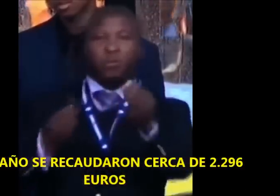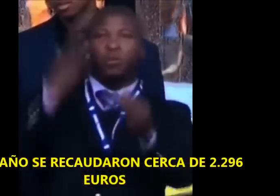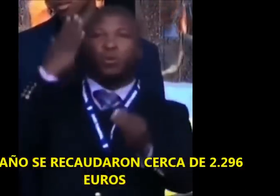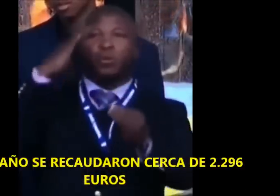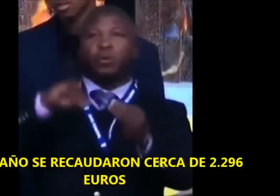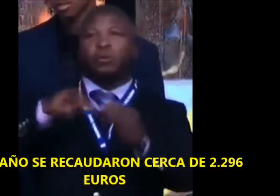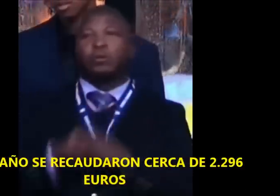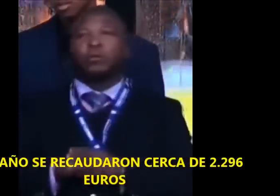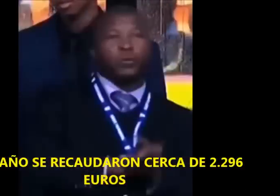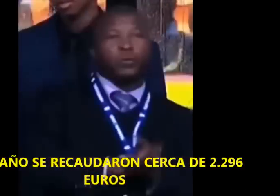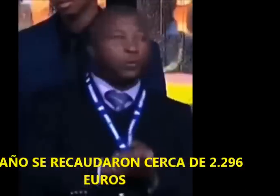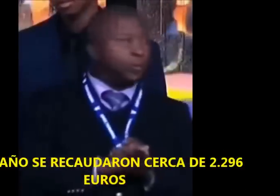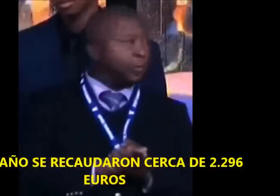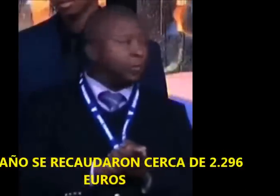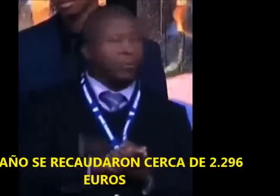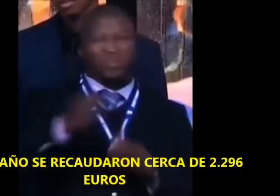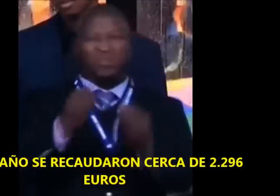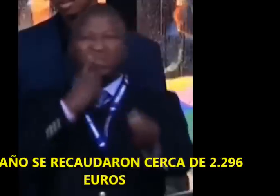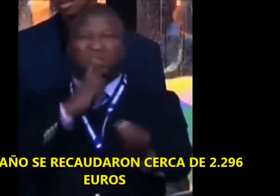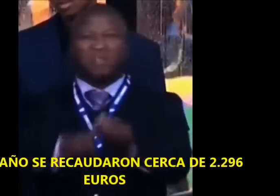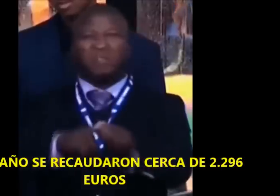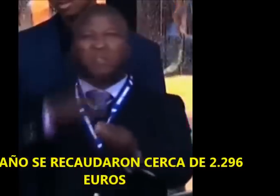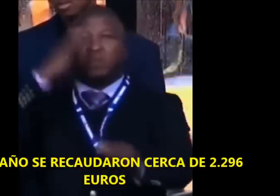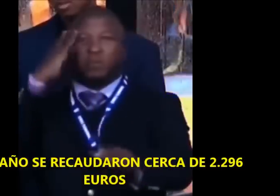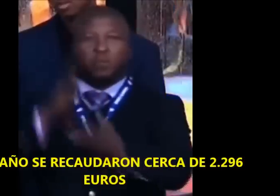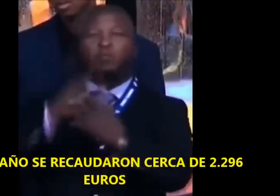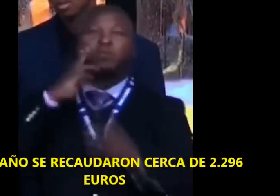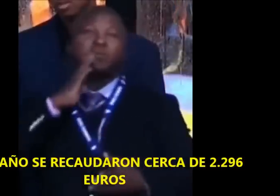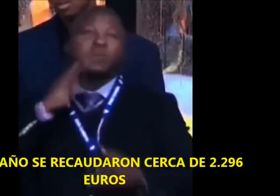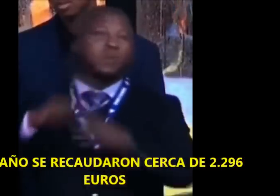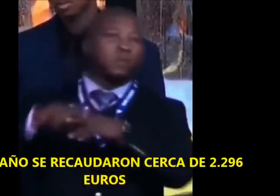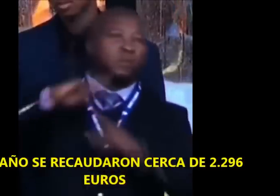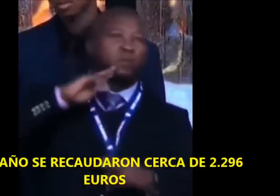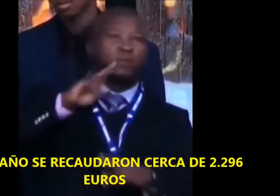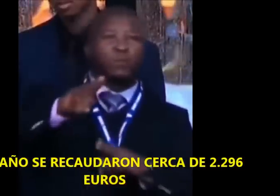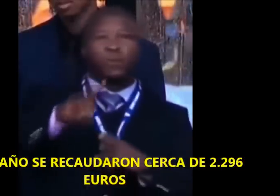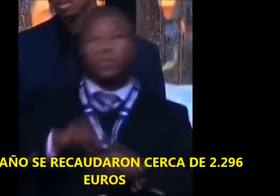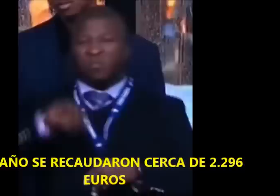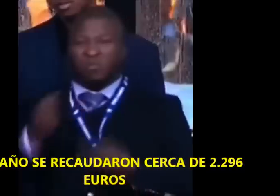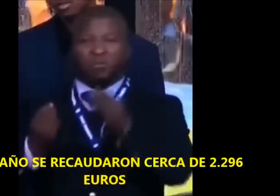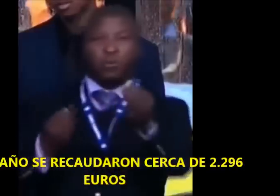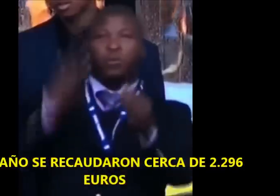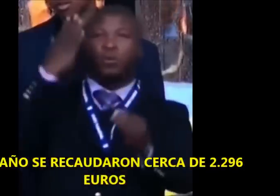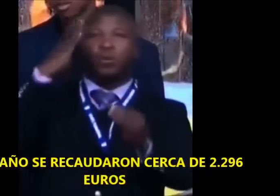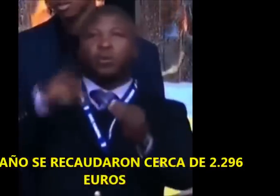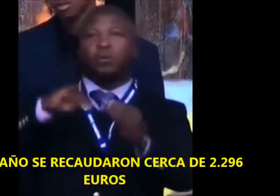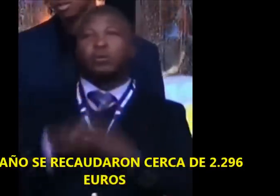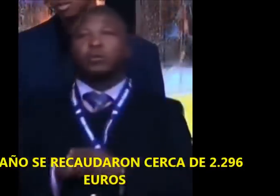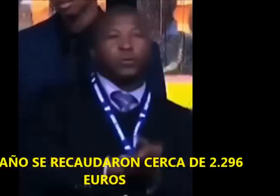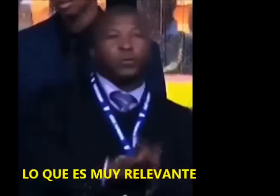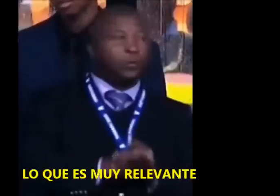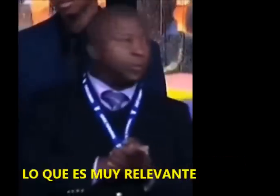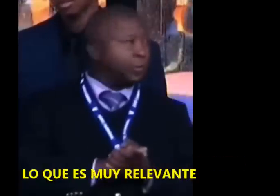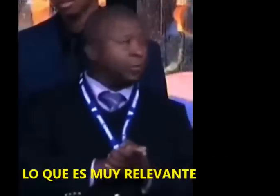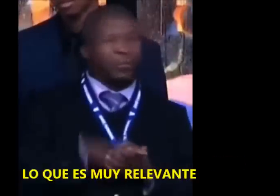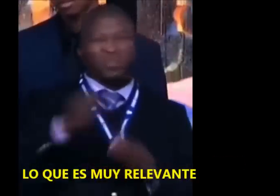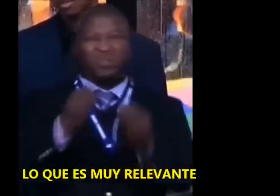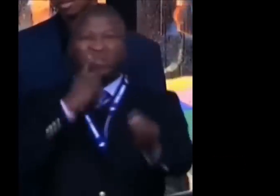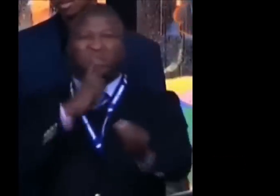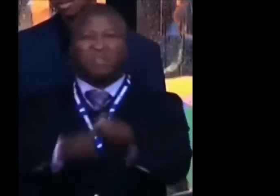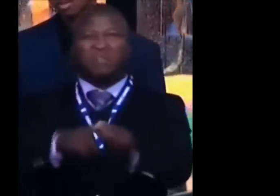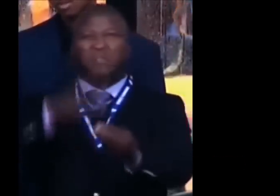de nuestra nación Más por la correcta o